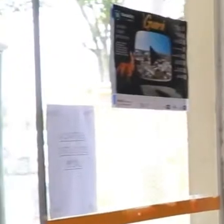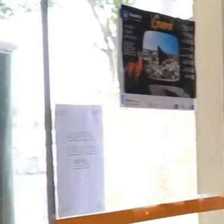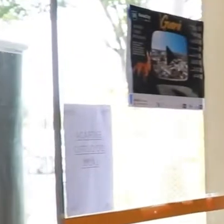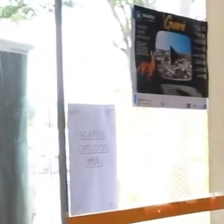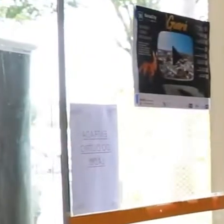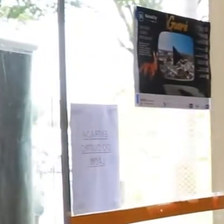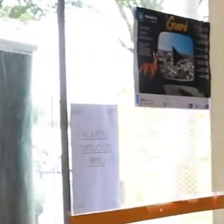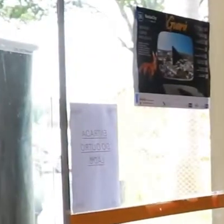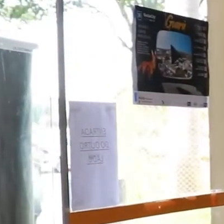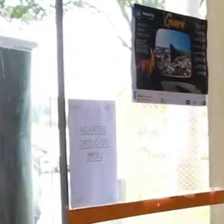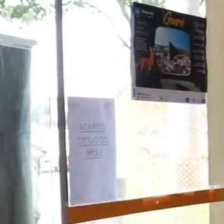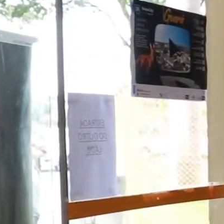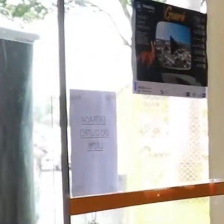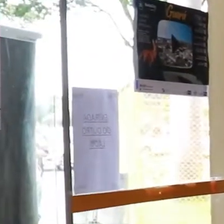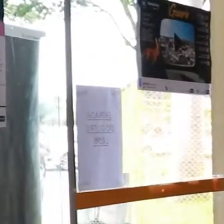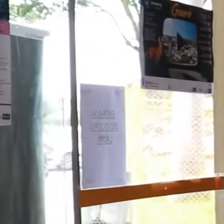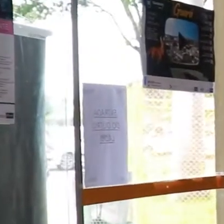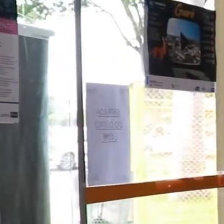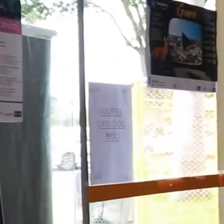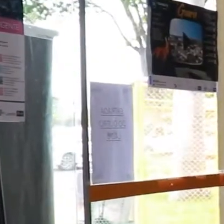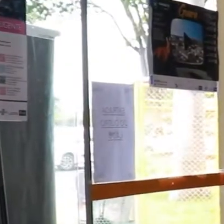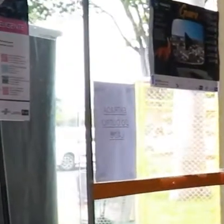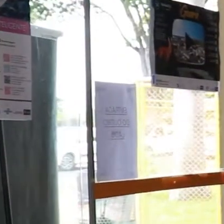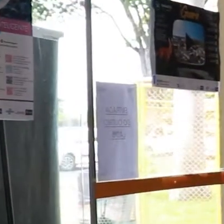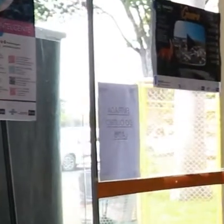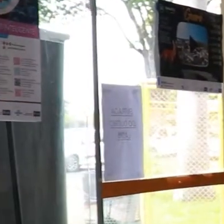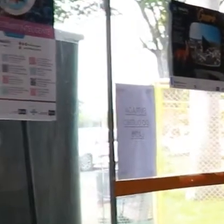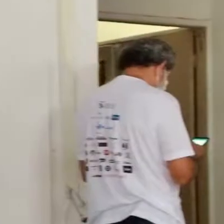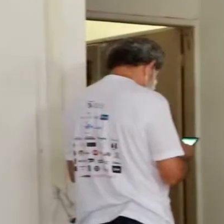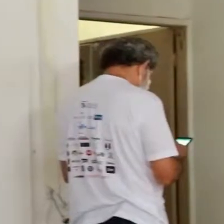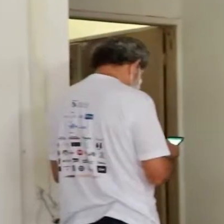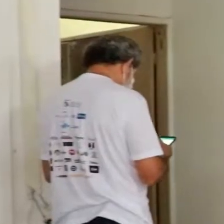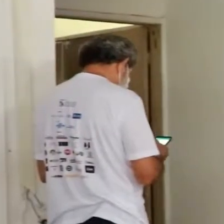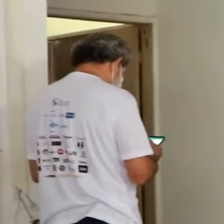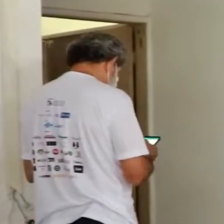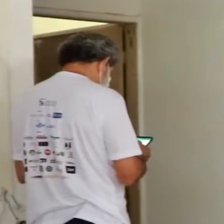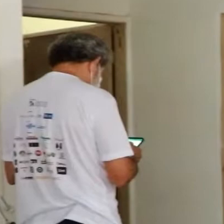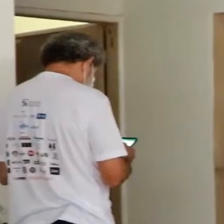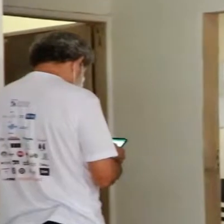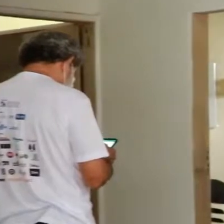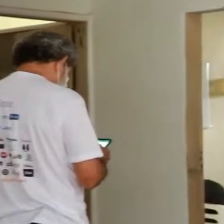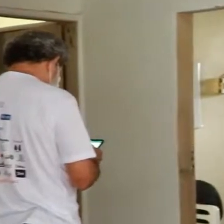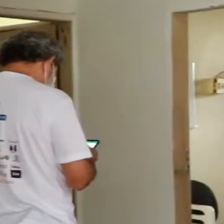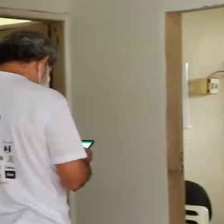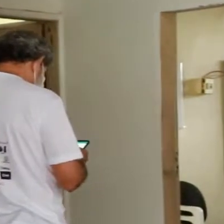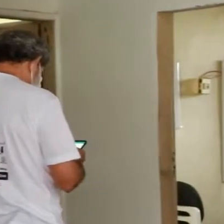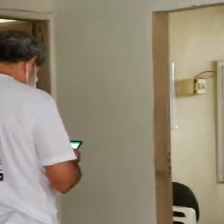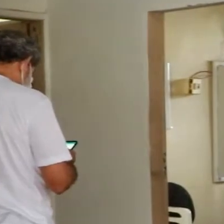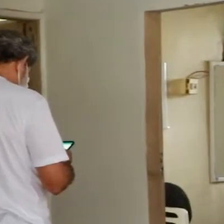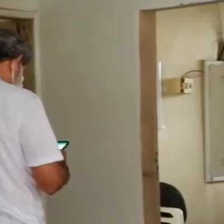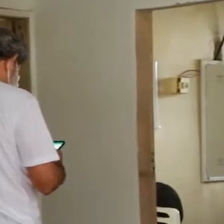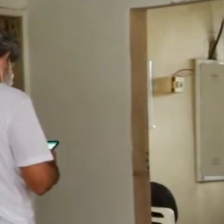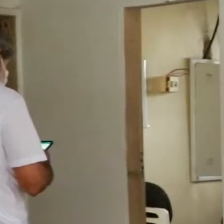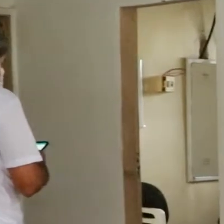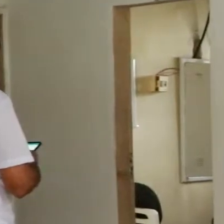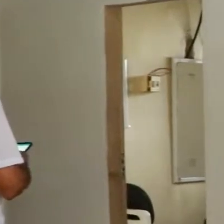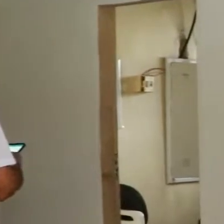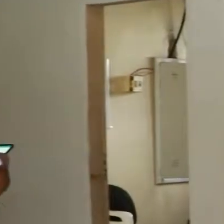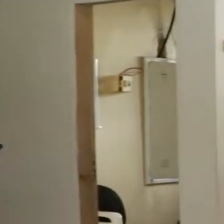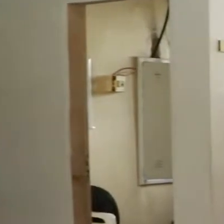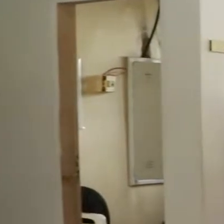da sociedade civil e olha só esse tecido que você conseguiu criar eles olha só essa rede de